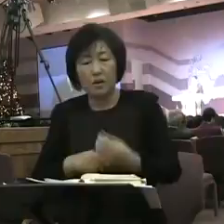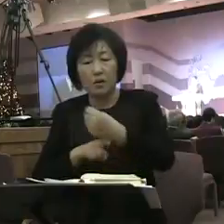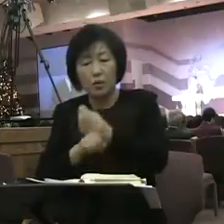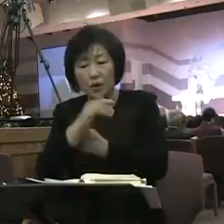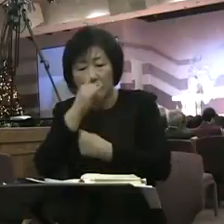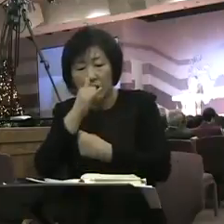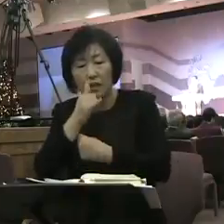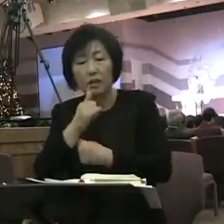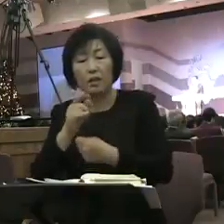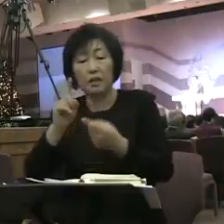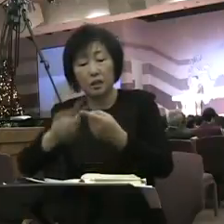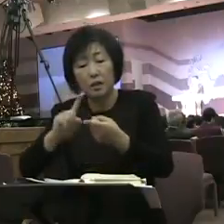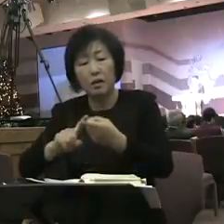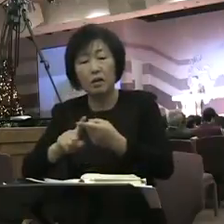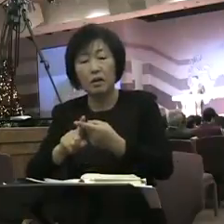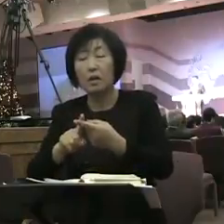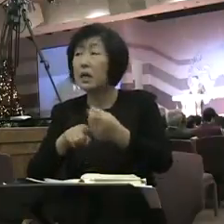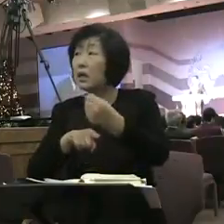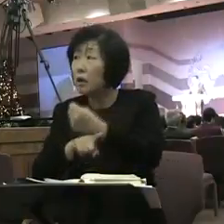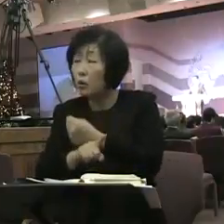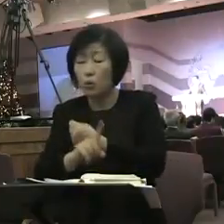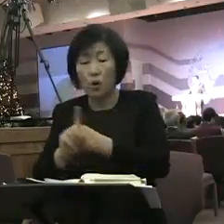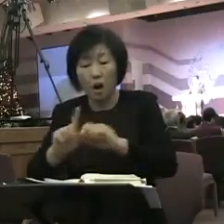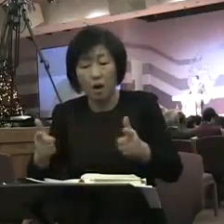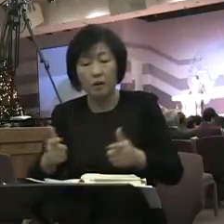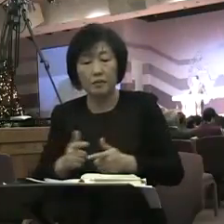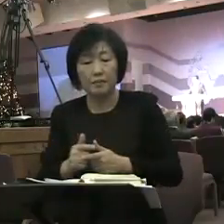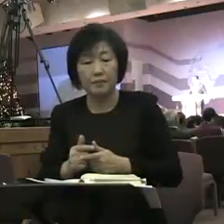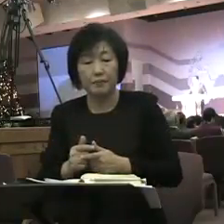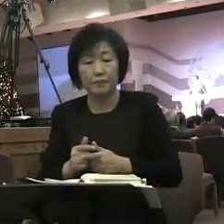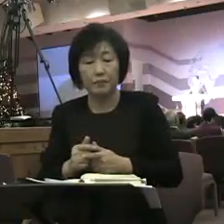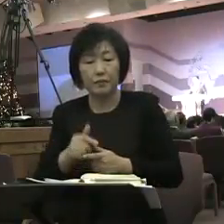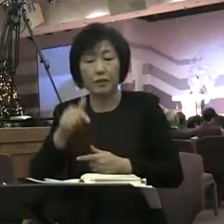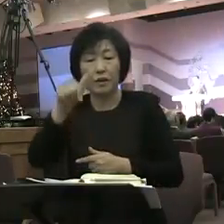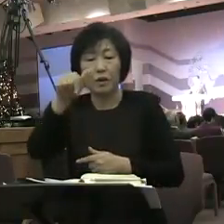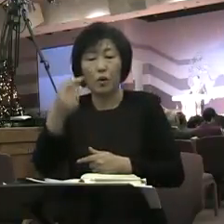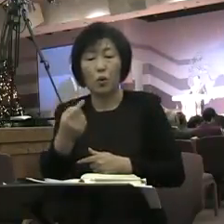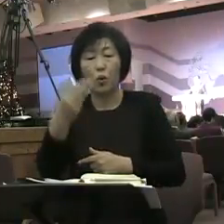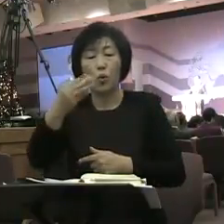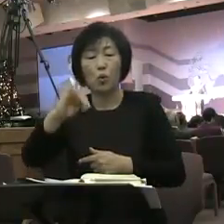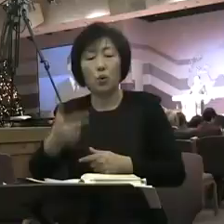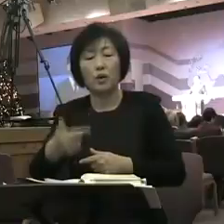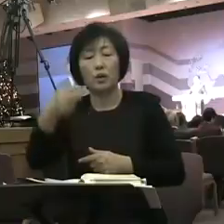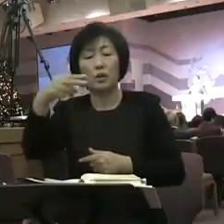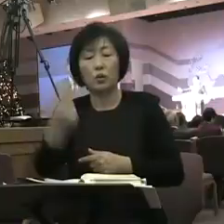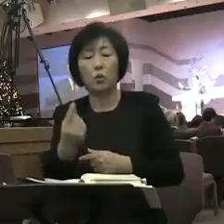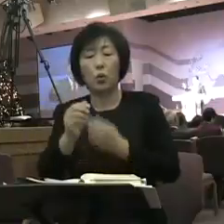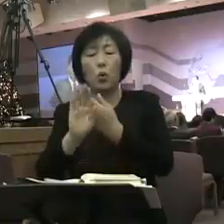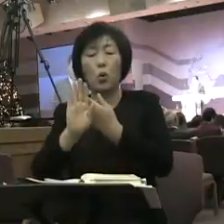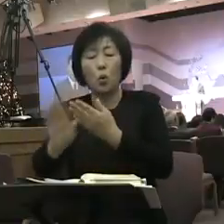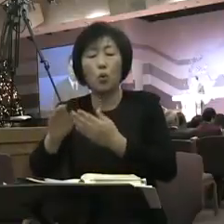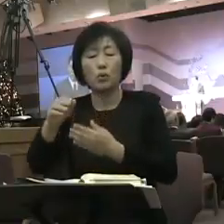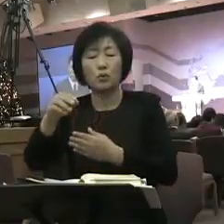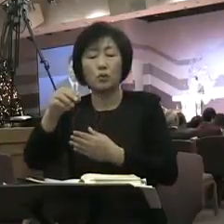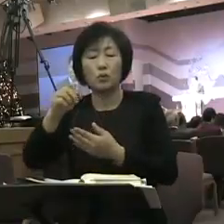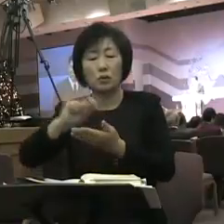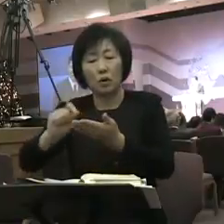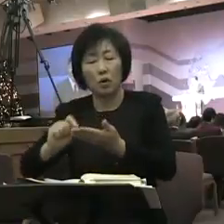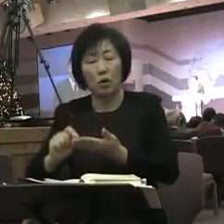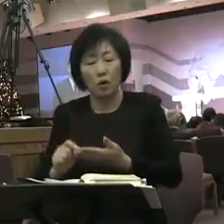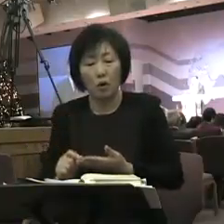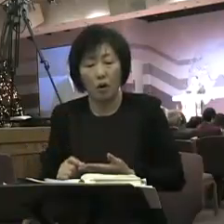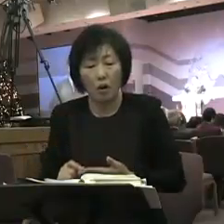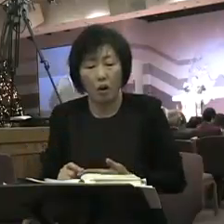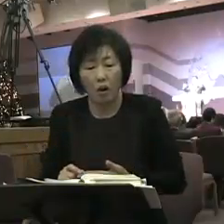이유가 무엇인가를 한번 살펴봐야 돼요. 고린도 후서 바울이 다양한 표현을 썼습니다. 2장에는 우리를 뭐라고